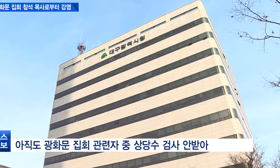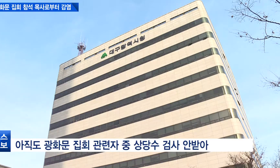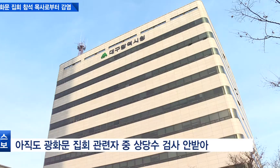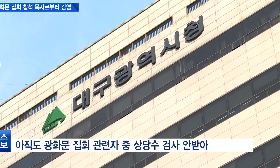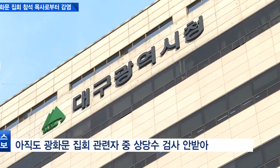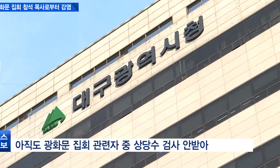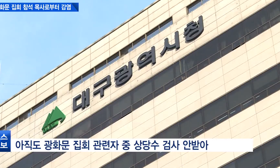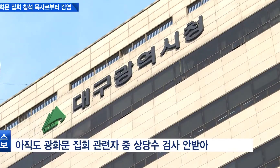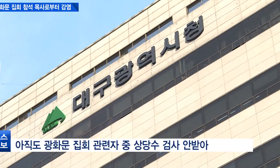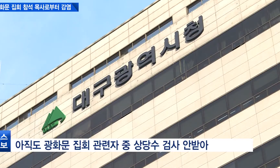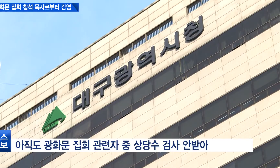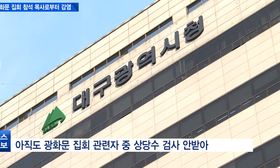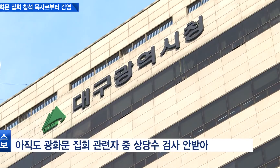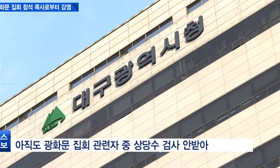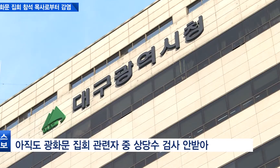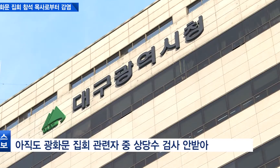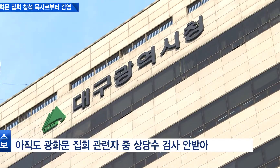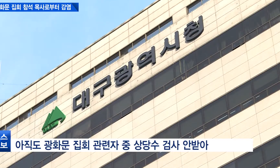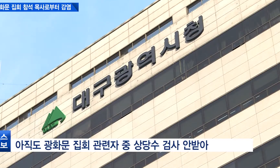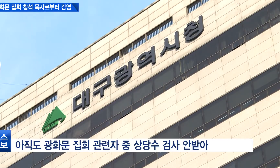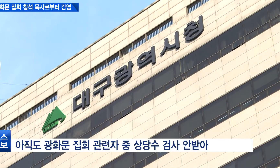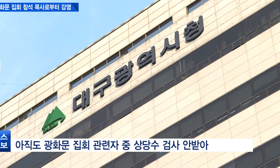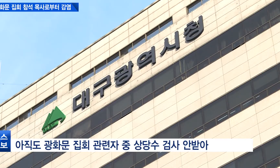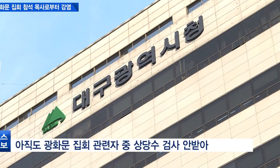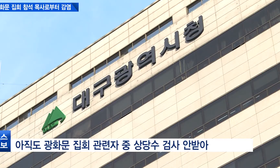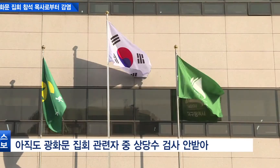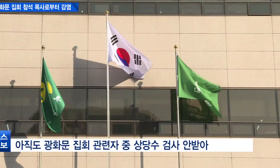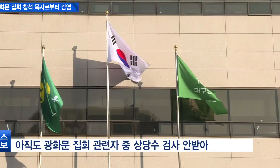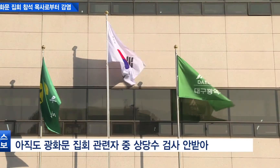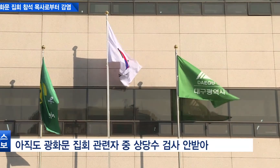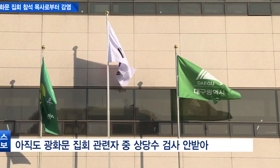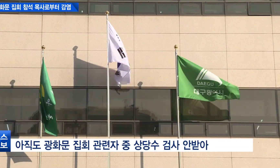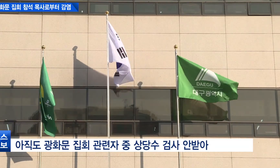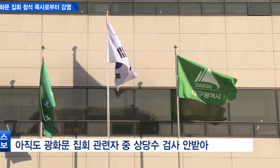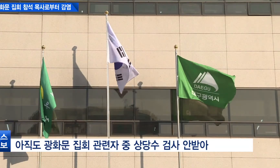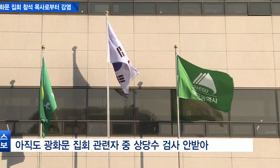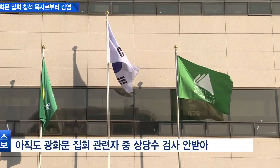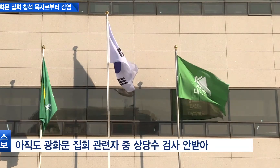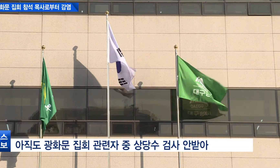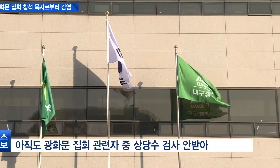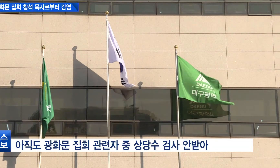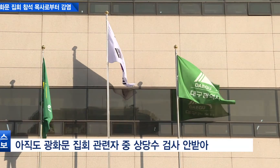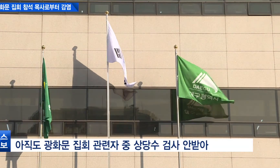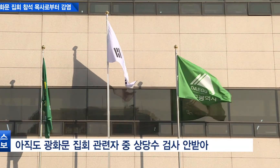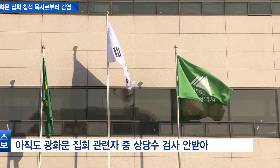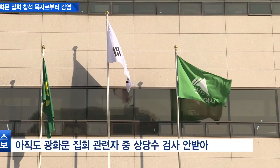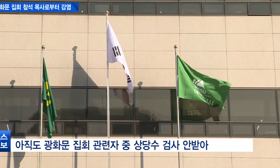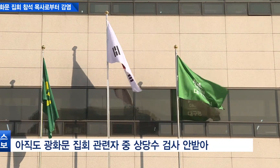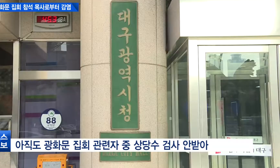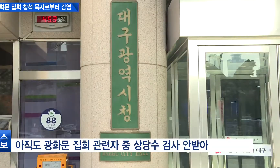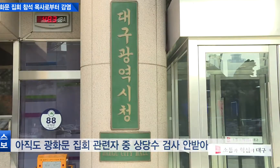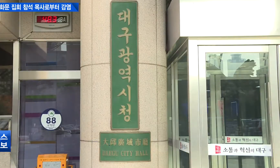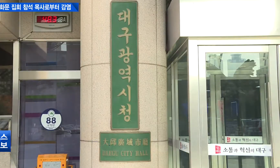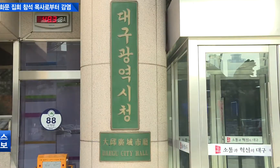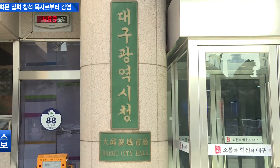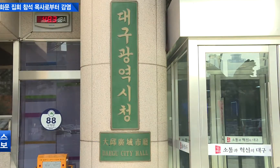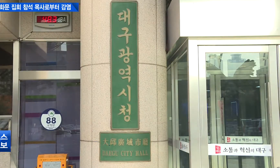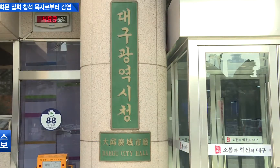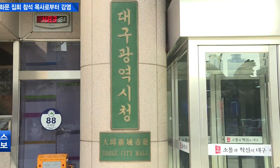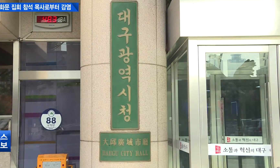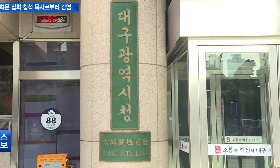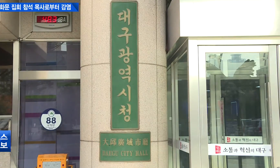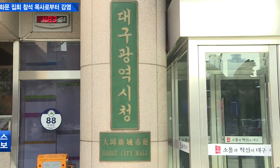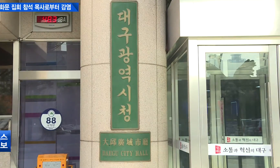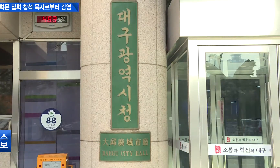통해 파악한 진단검사 현황은 총 1,563명 중 96.8%인 1,513명이